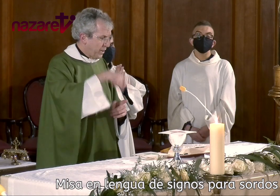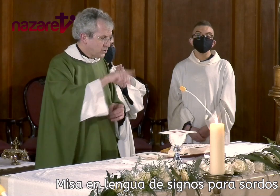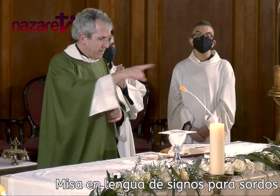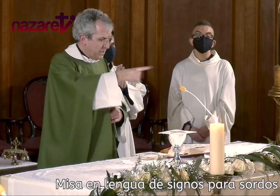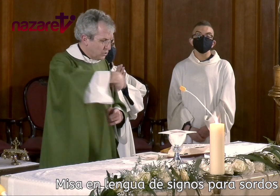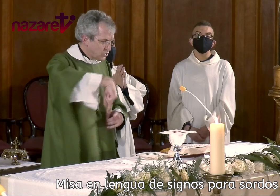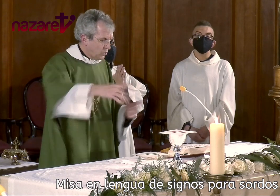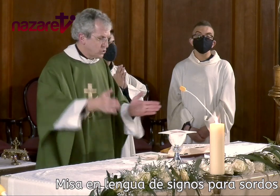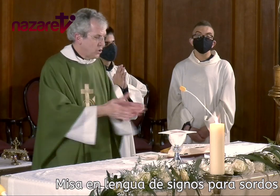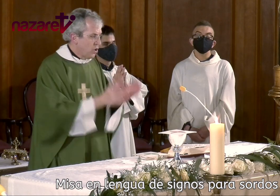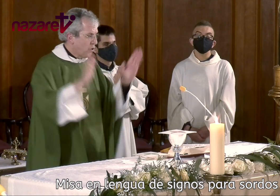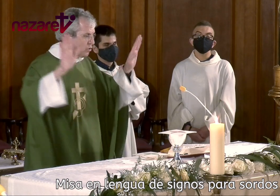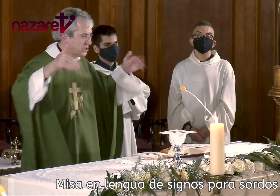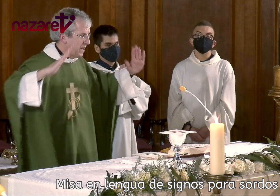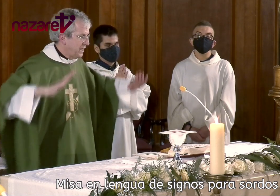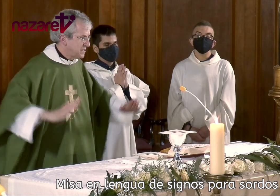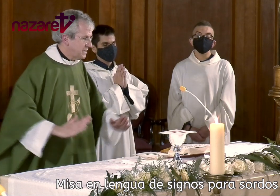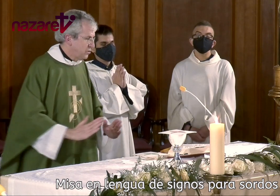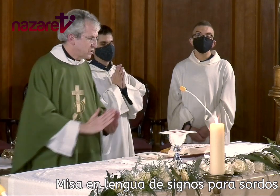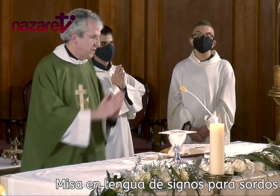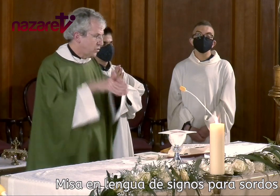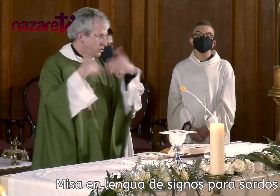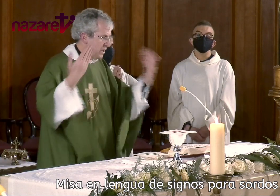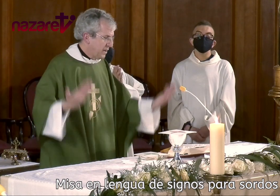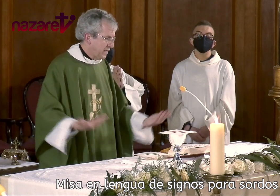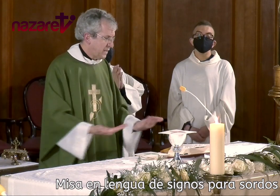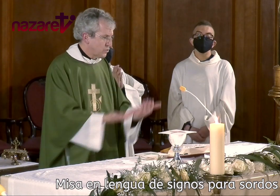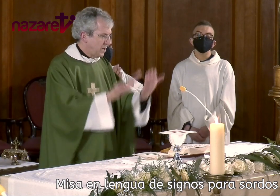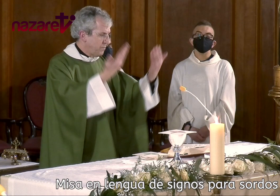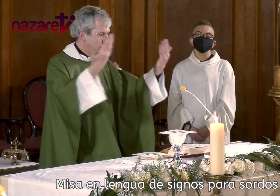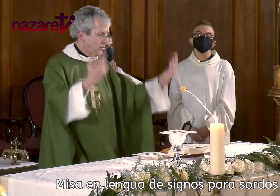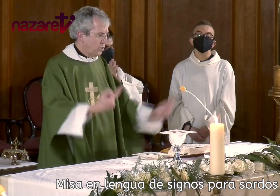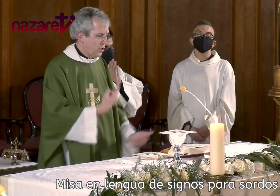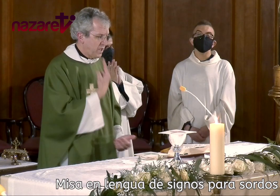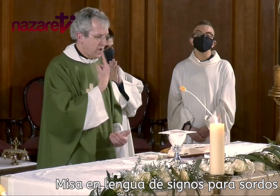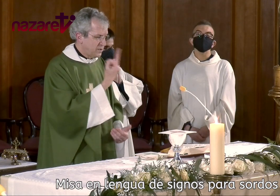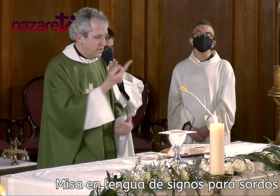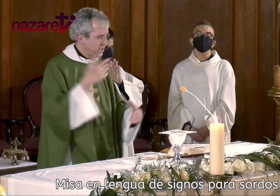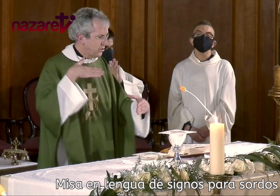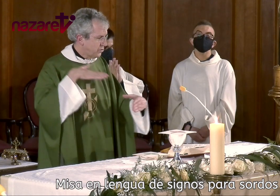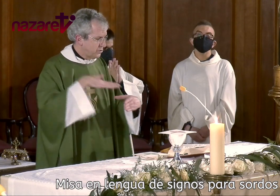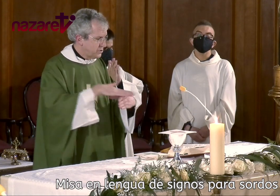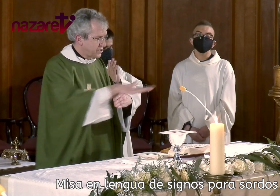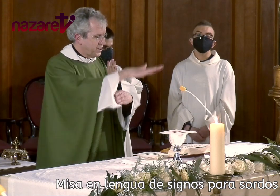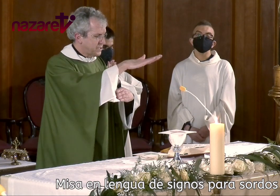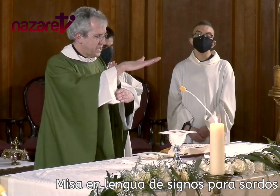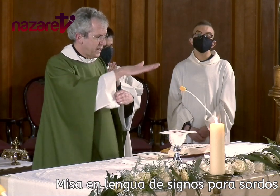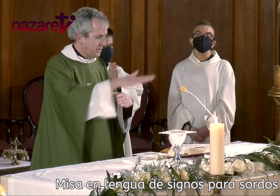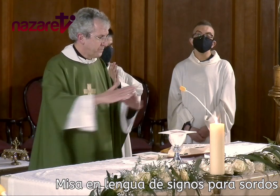también nosotros con los ángeles y los santos cantamos el himno de tu gloria diciendo sin cesar